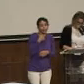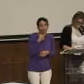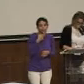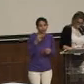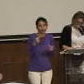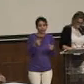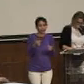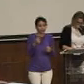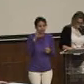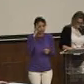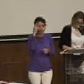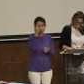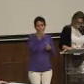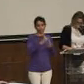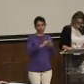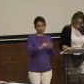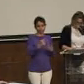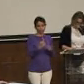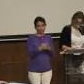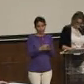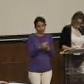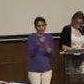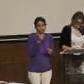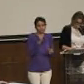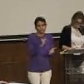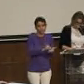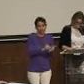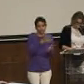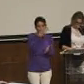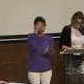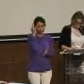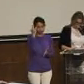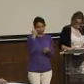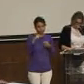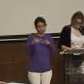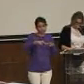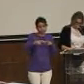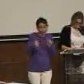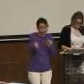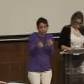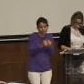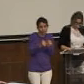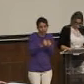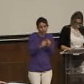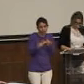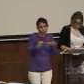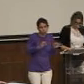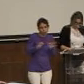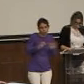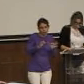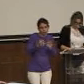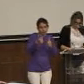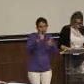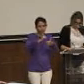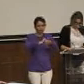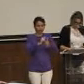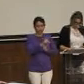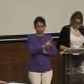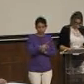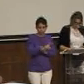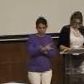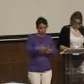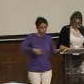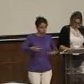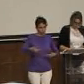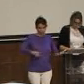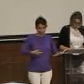atender toda a demanda de pessoal. Ela tem que trabalhar com os planos de qualificação dos servidores, né? Então,